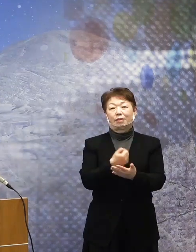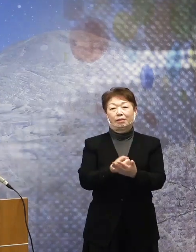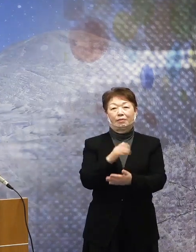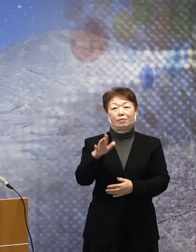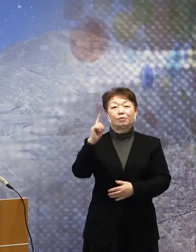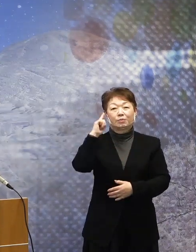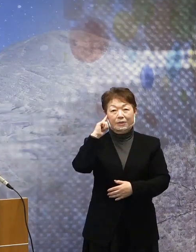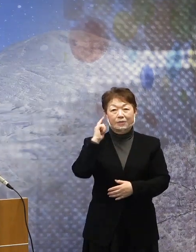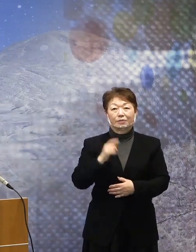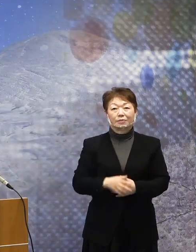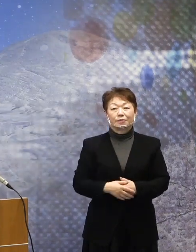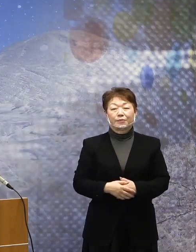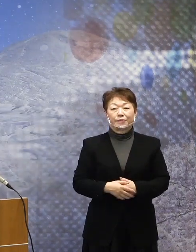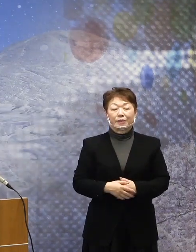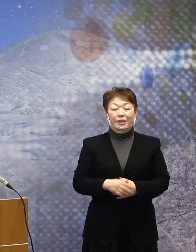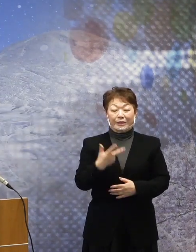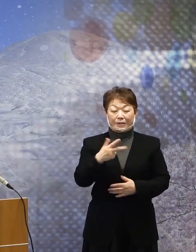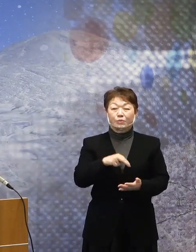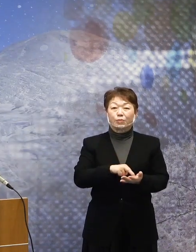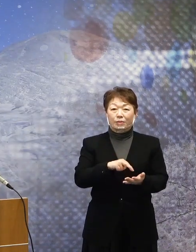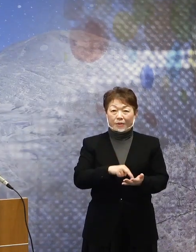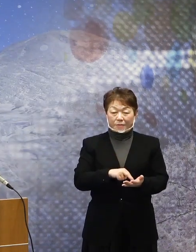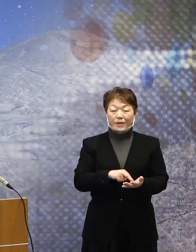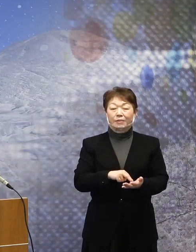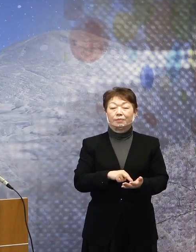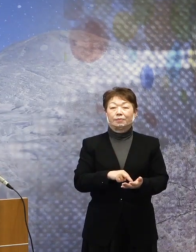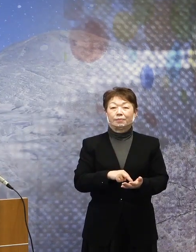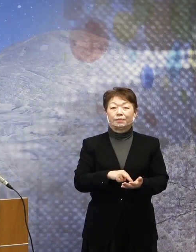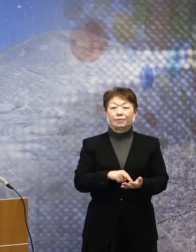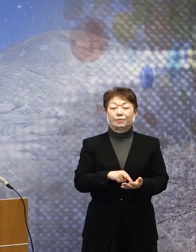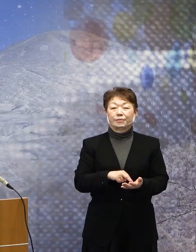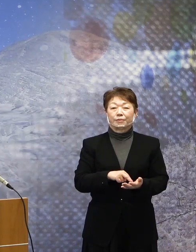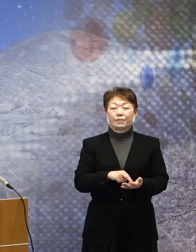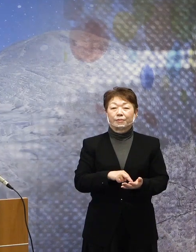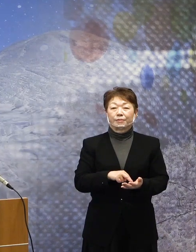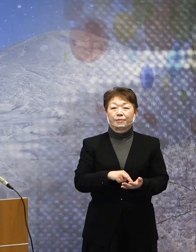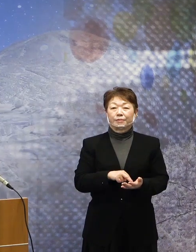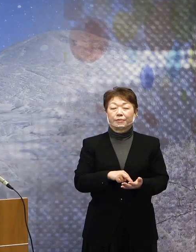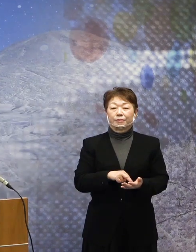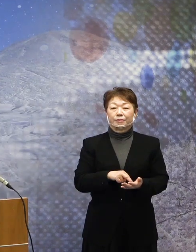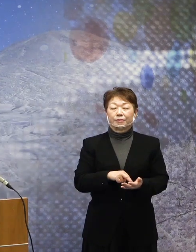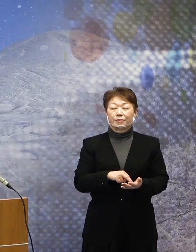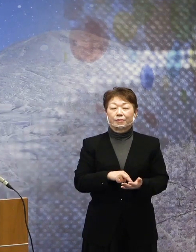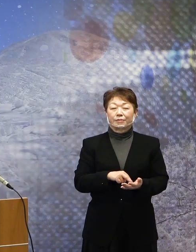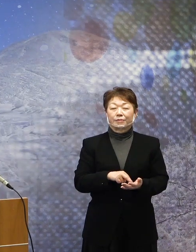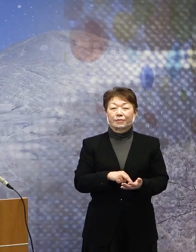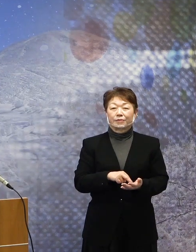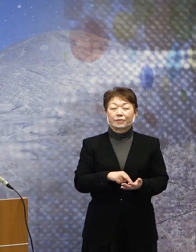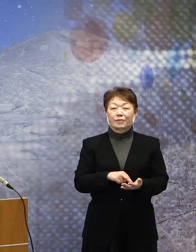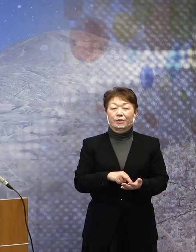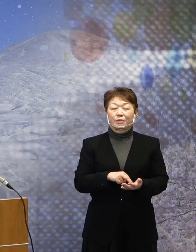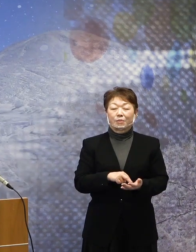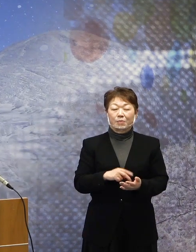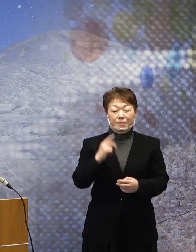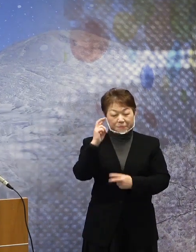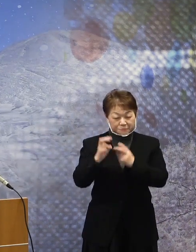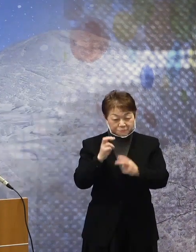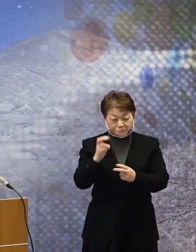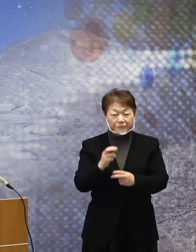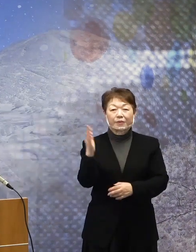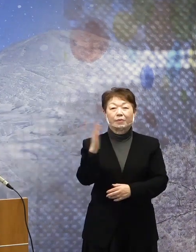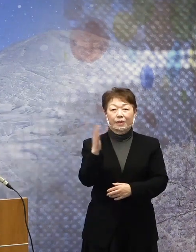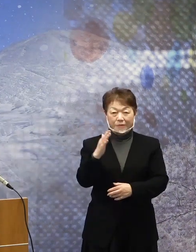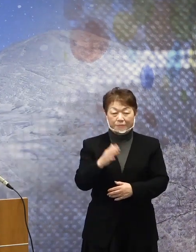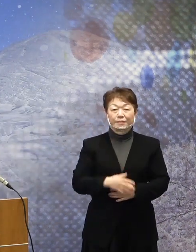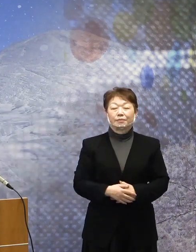。ただ我々としてはそれを、下を向いて打ちひしがれている余裕が今ありません